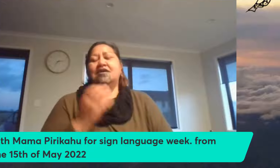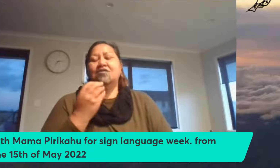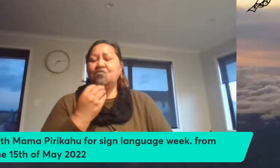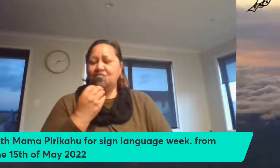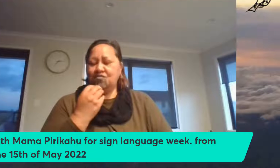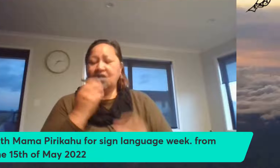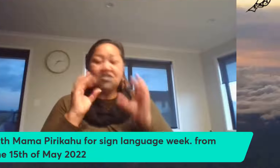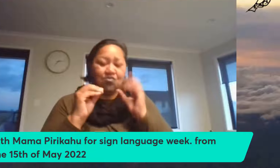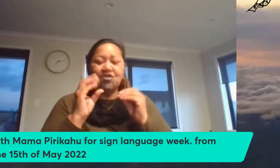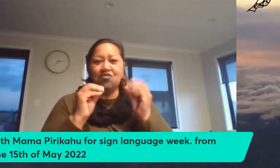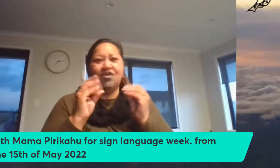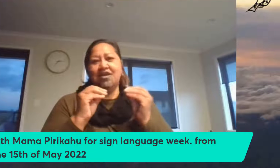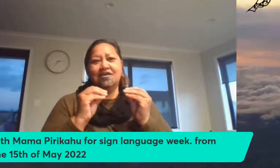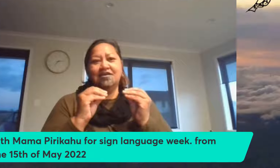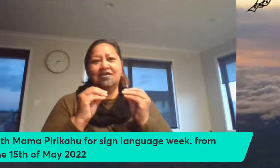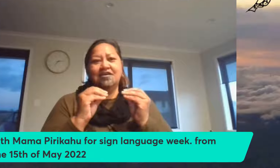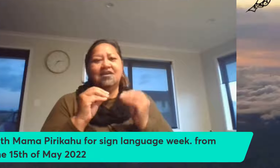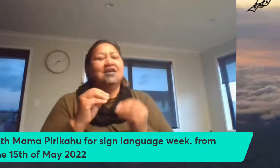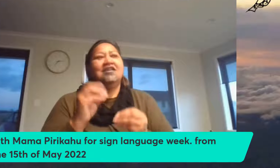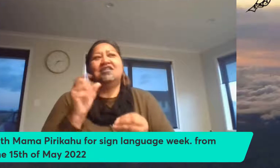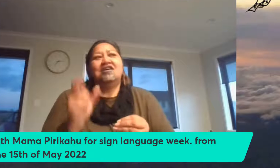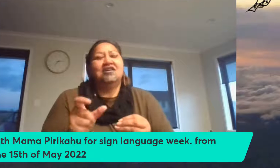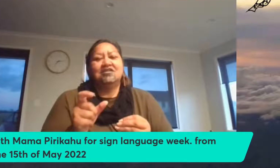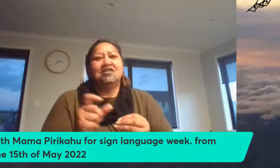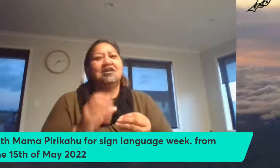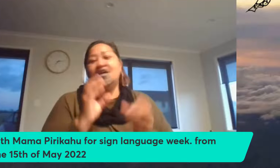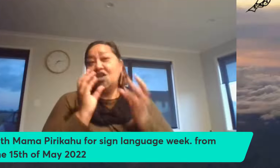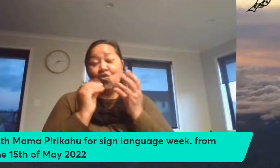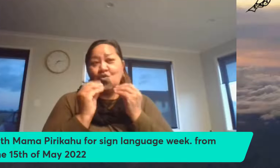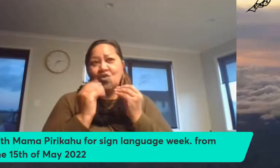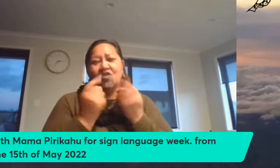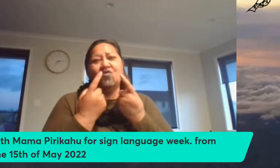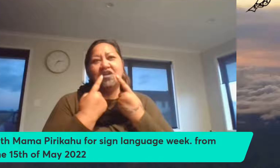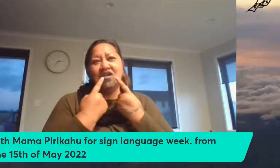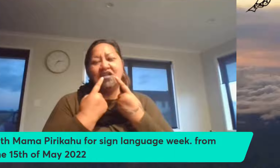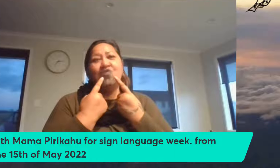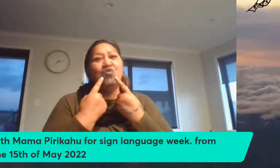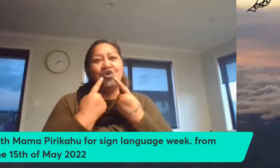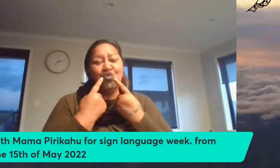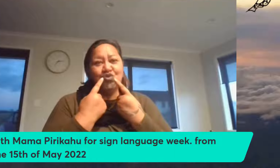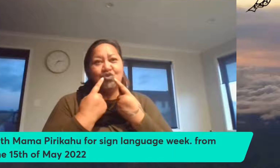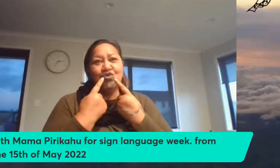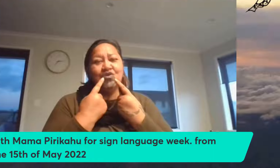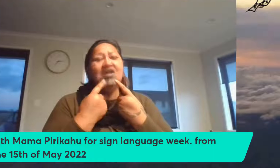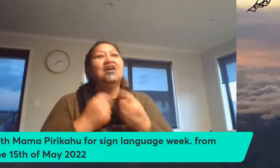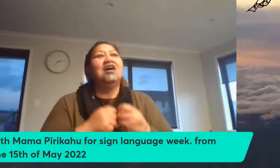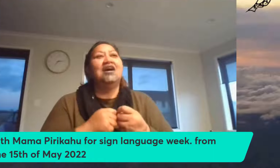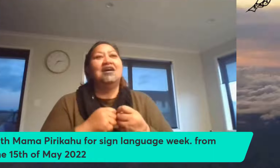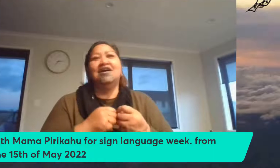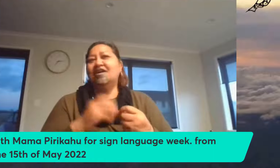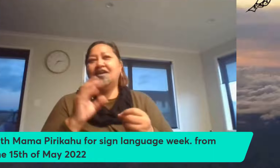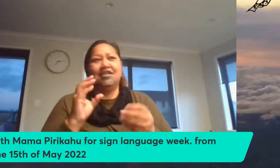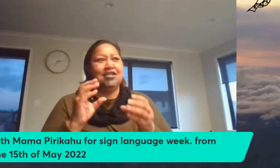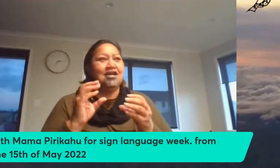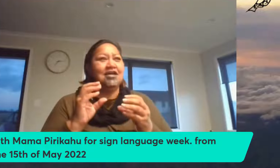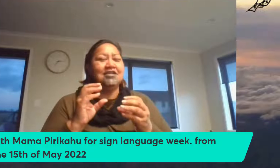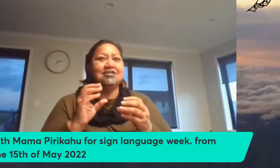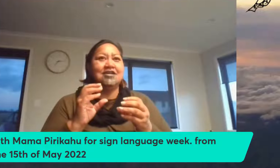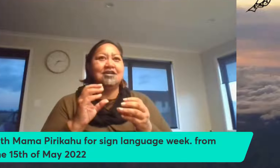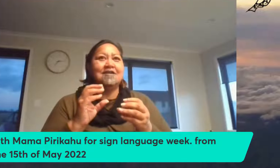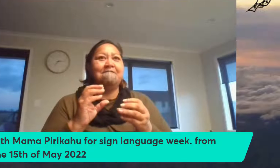ara kai te kōrero ia. He tangata e kōrero ana na o na ngotu,